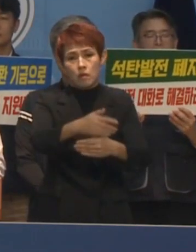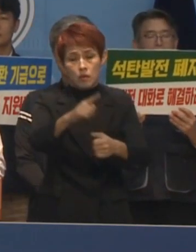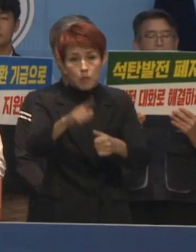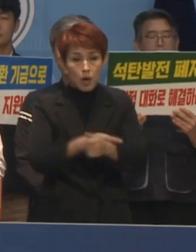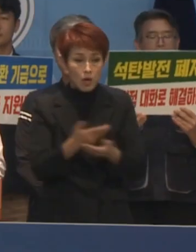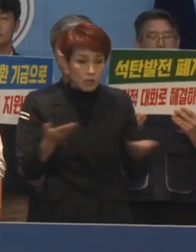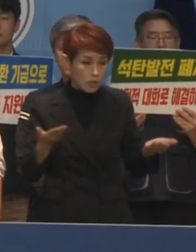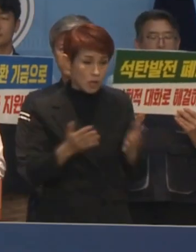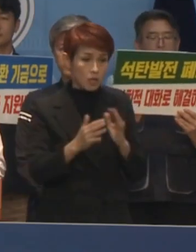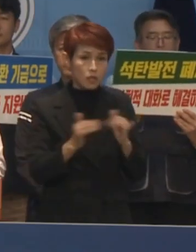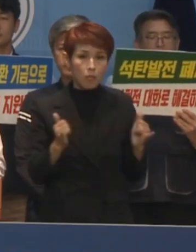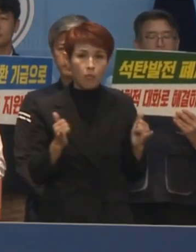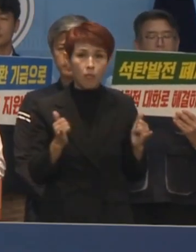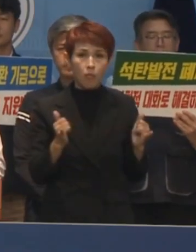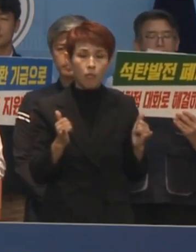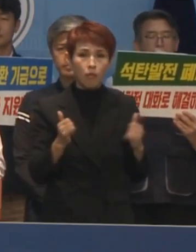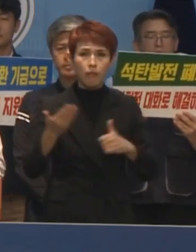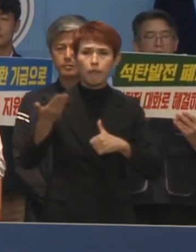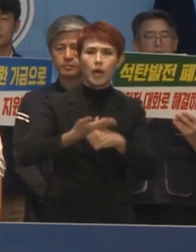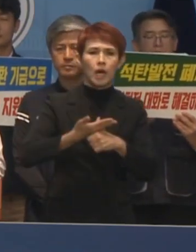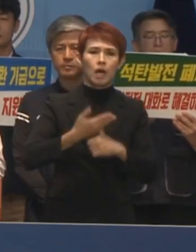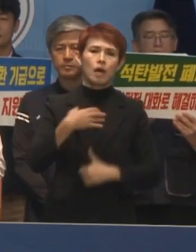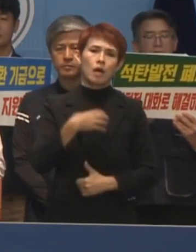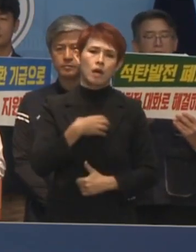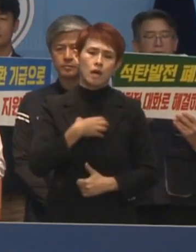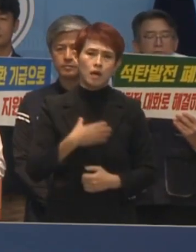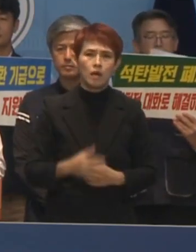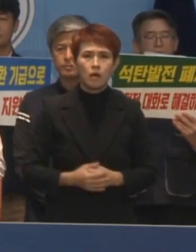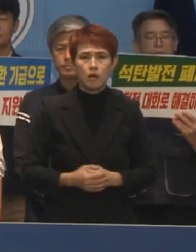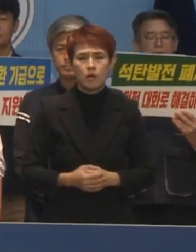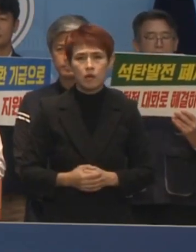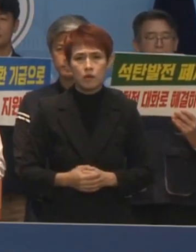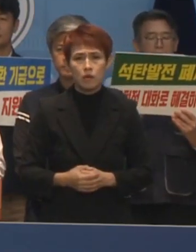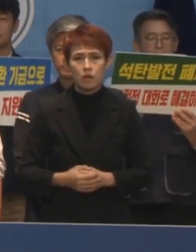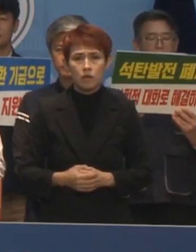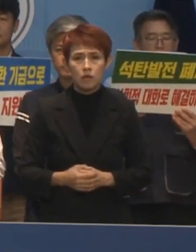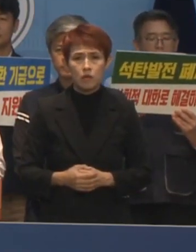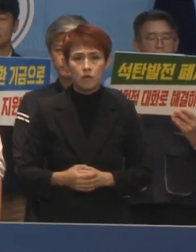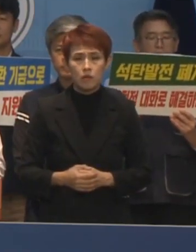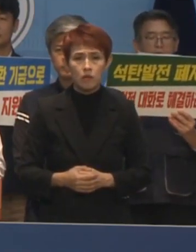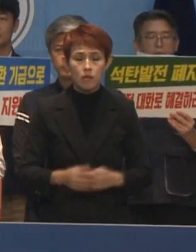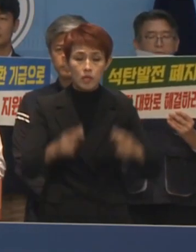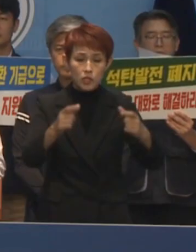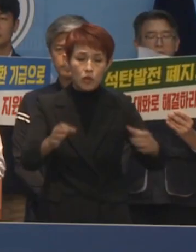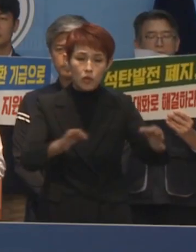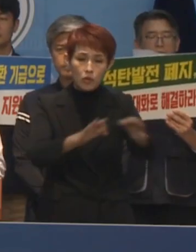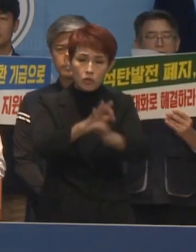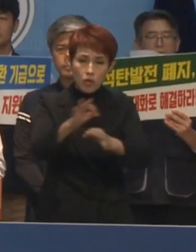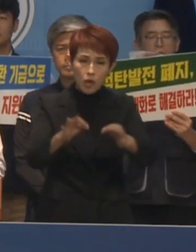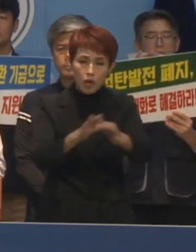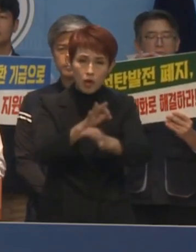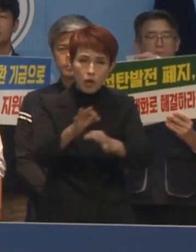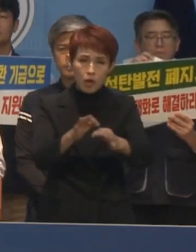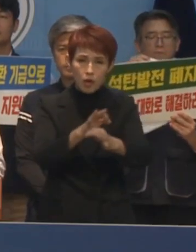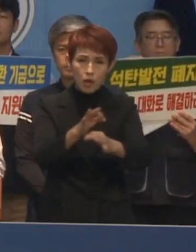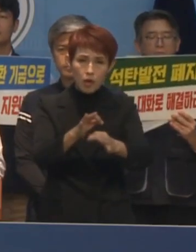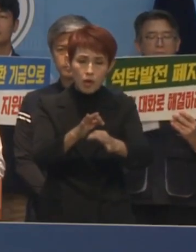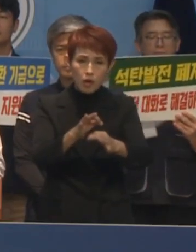노동자들이 일자리를 잃게 될 위기에 처해 있으며 그동안 지역 경제를 유지해왔던